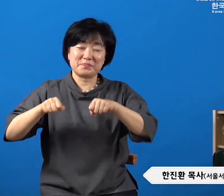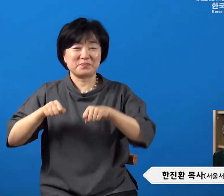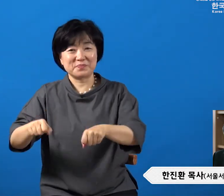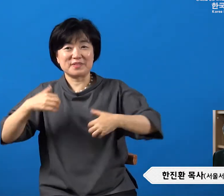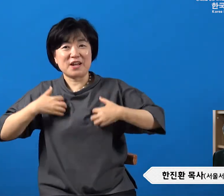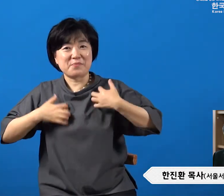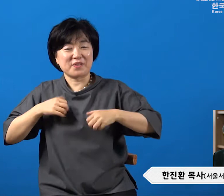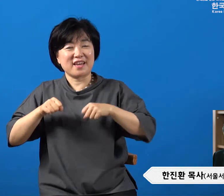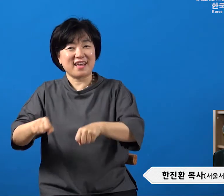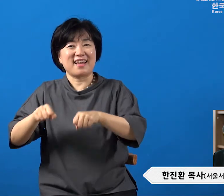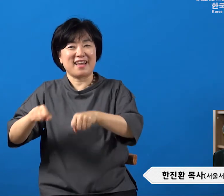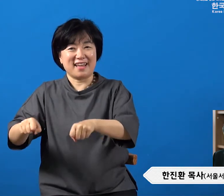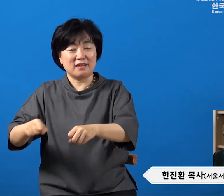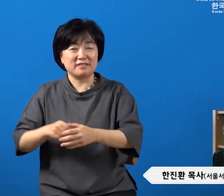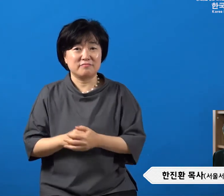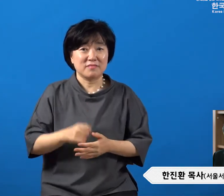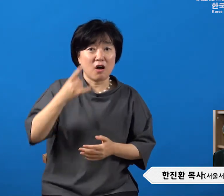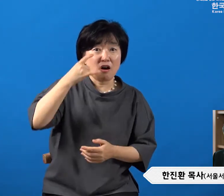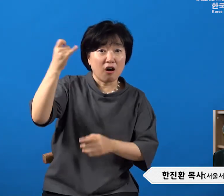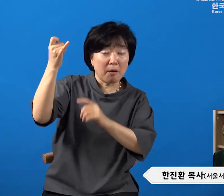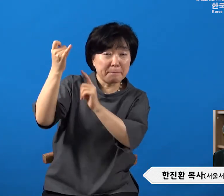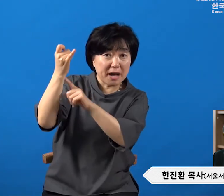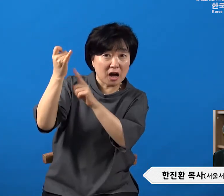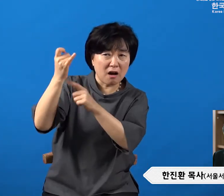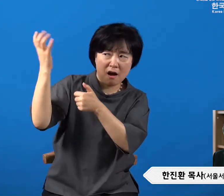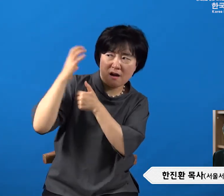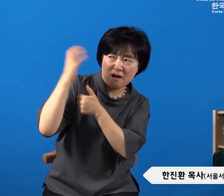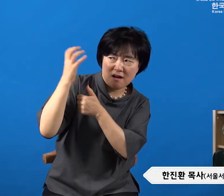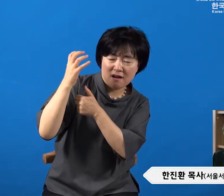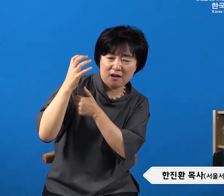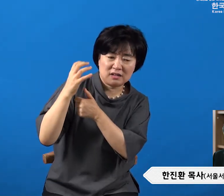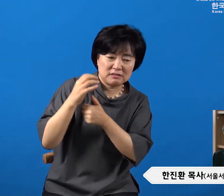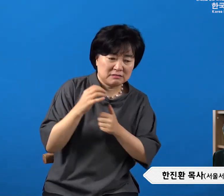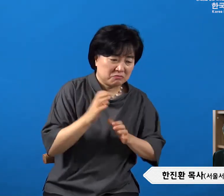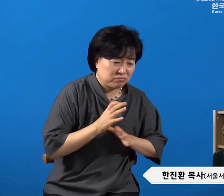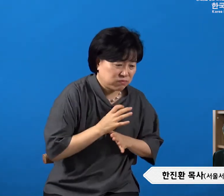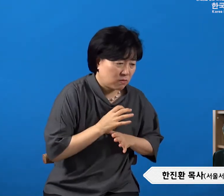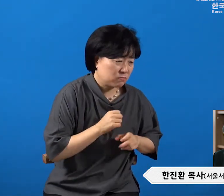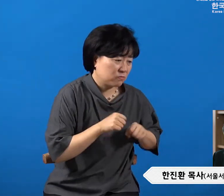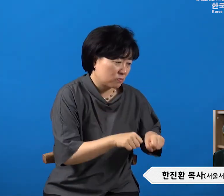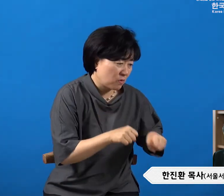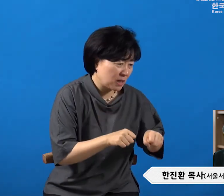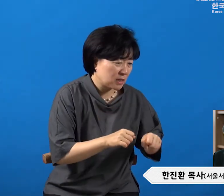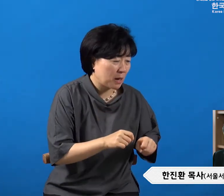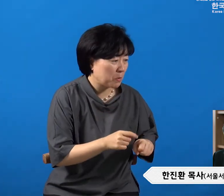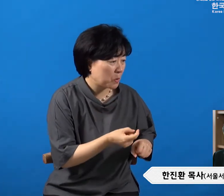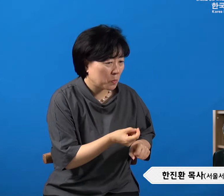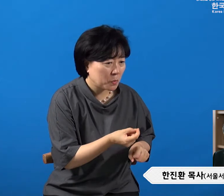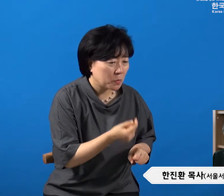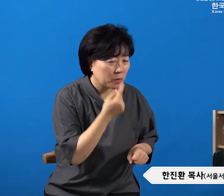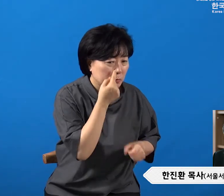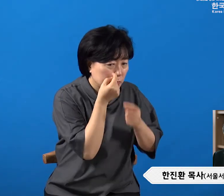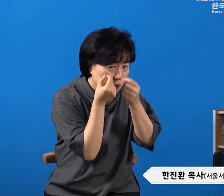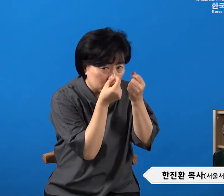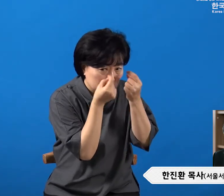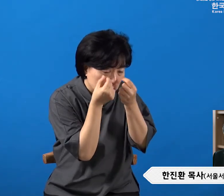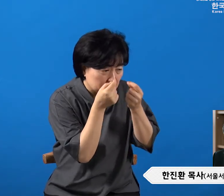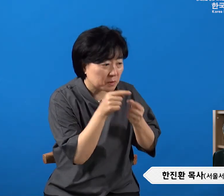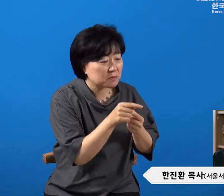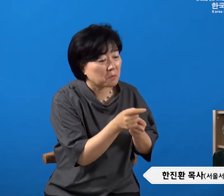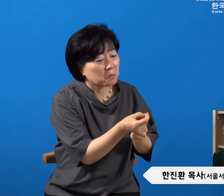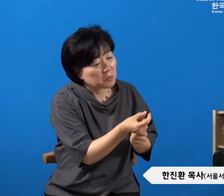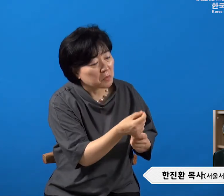아이는 최소한도로 할 것입니다. 엄마에게 안 걸릴 정도로 야단 안 맞을 정도로만 눈치